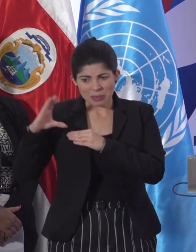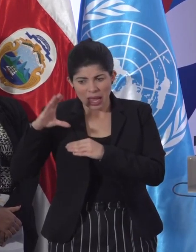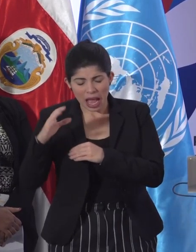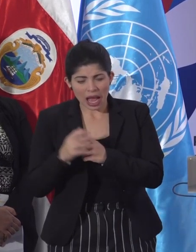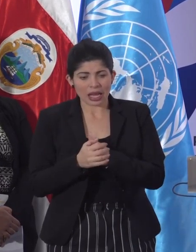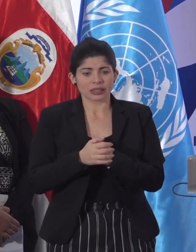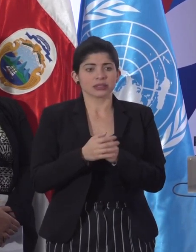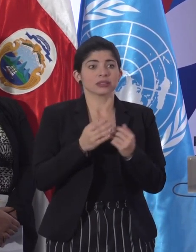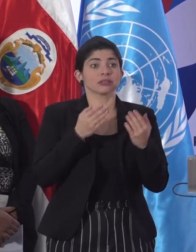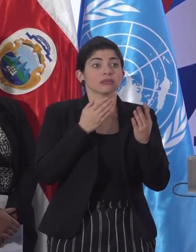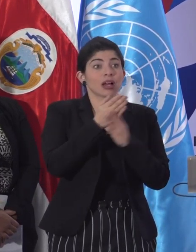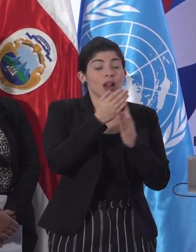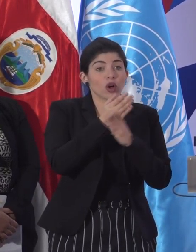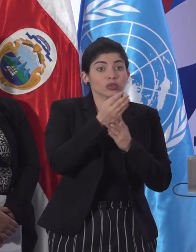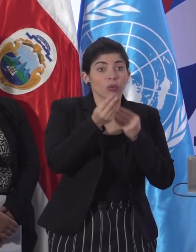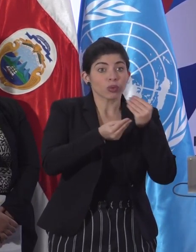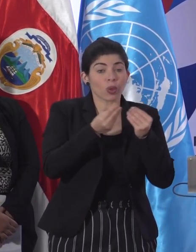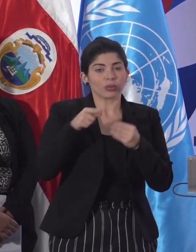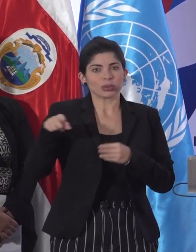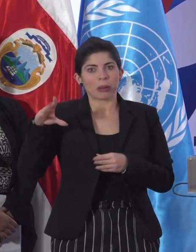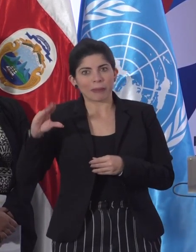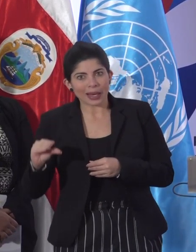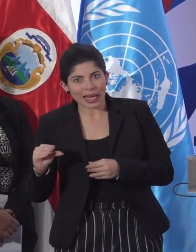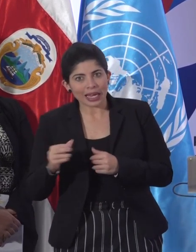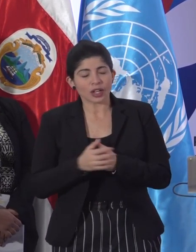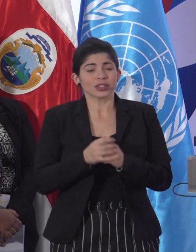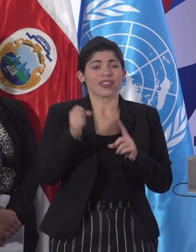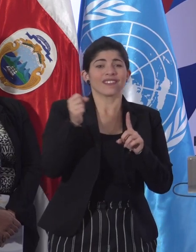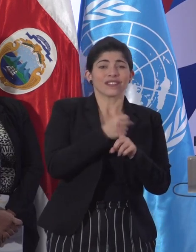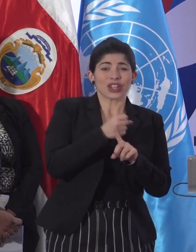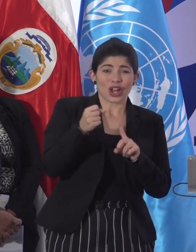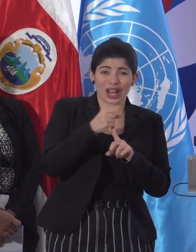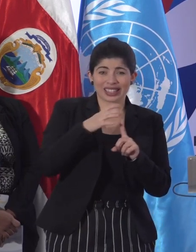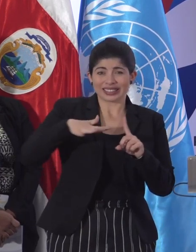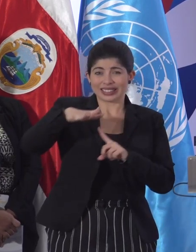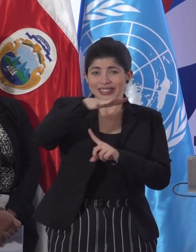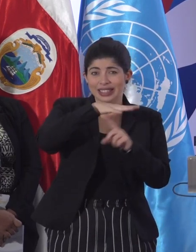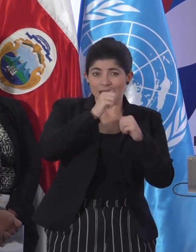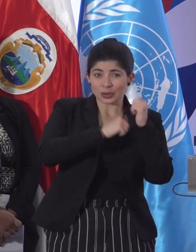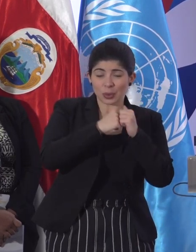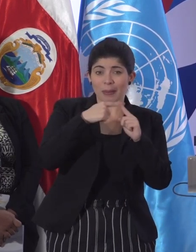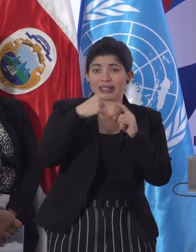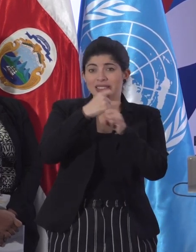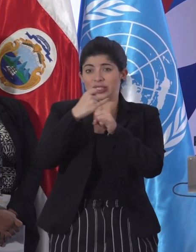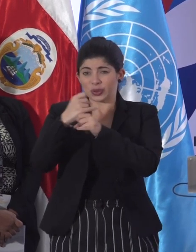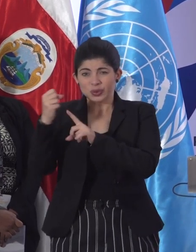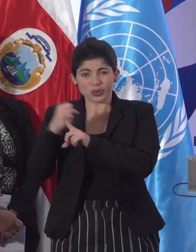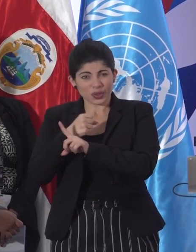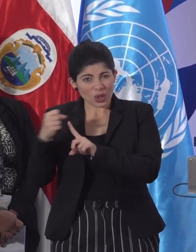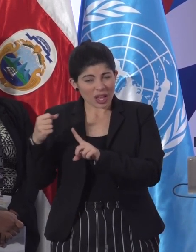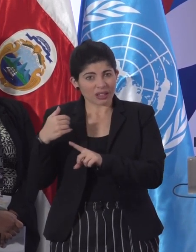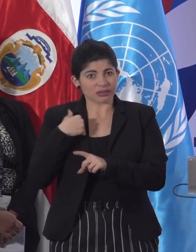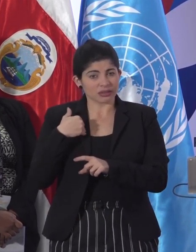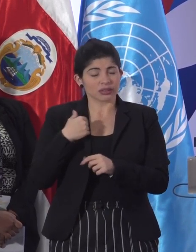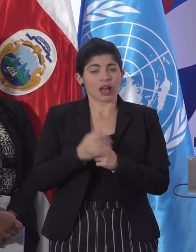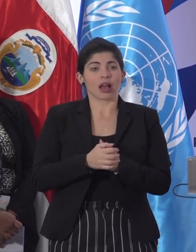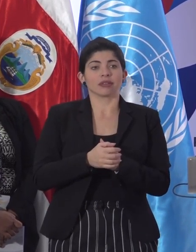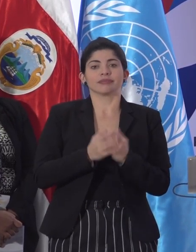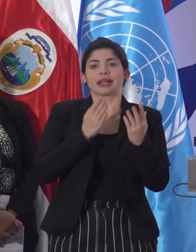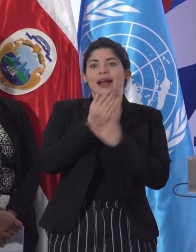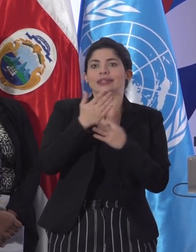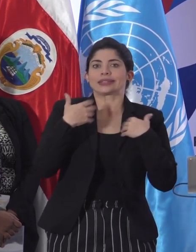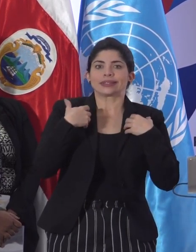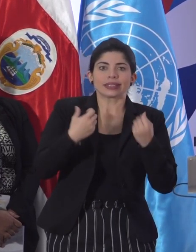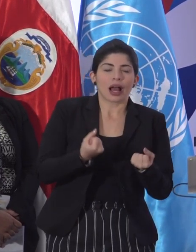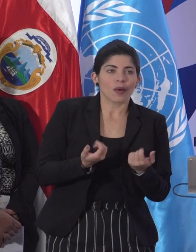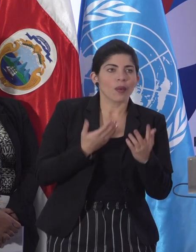acceso menor a los recursos productivos, con una violencia estructural e institucional, en el acceso a la